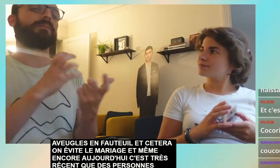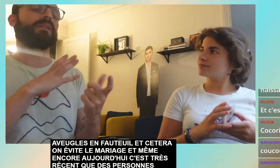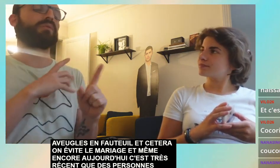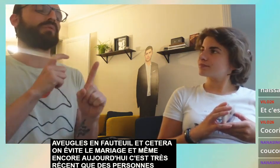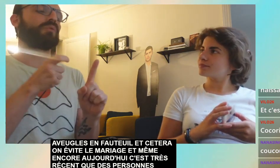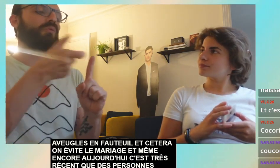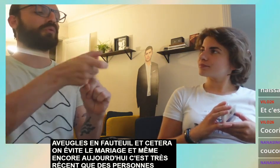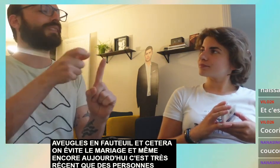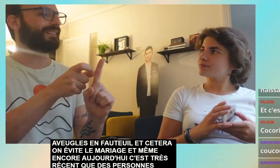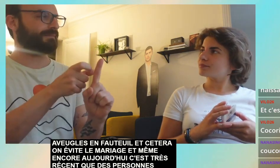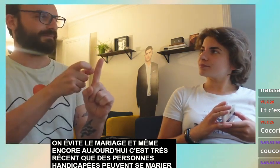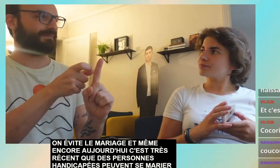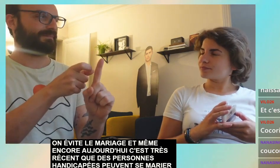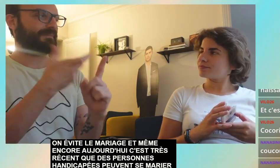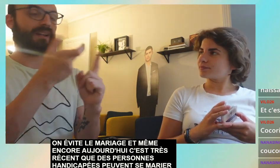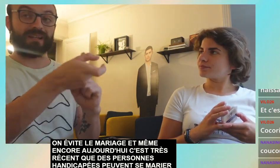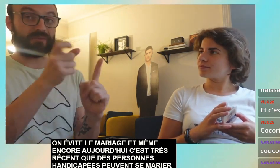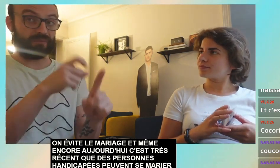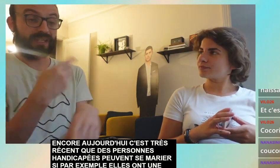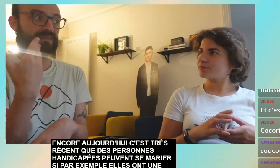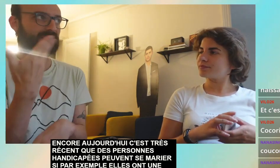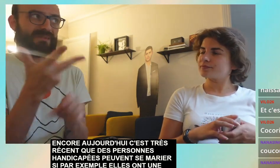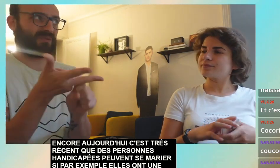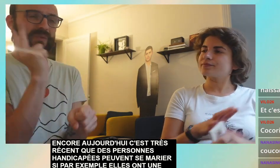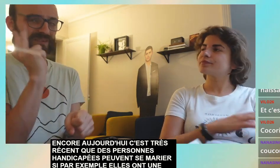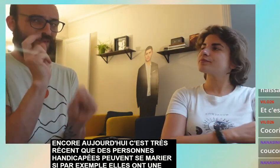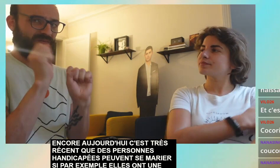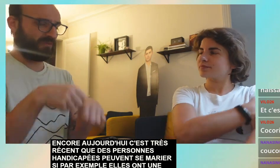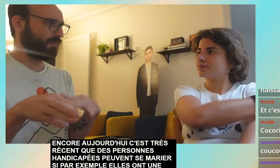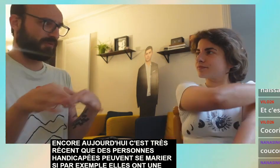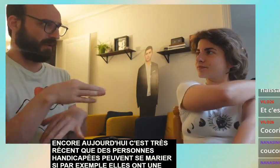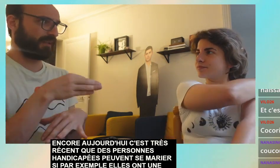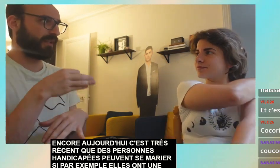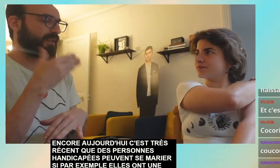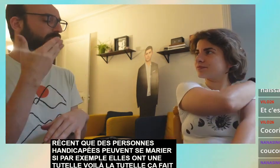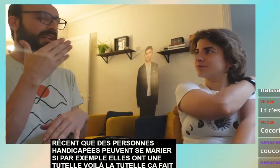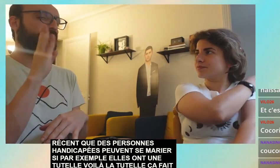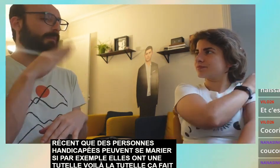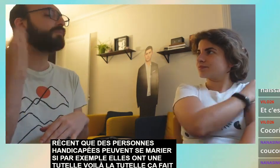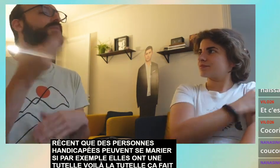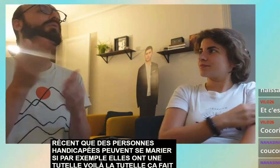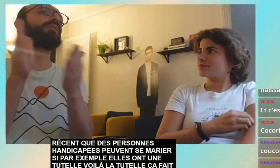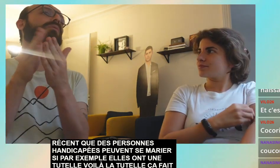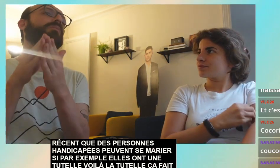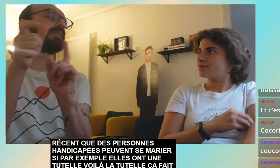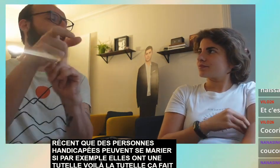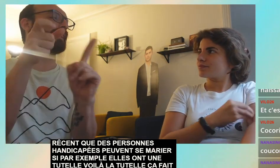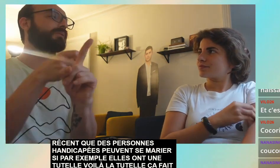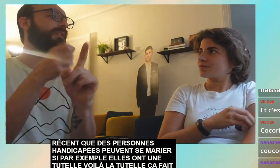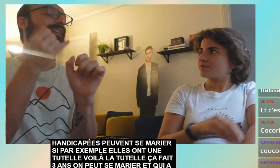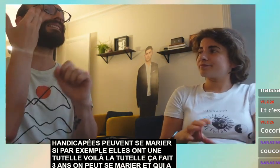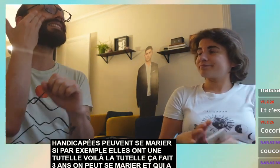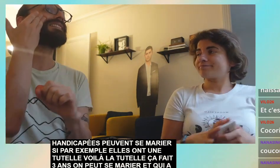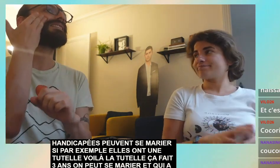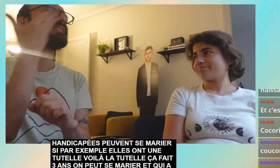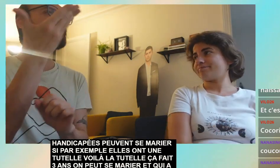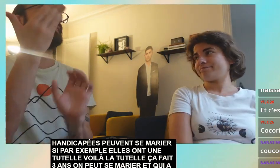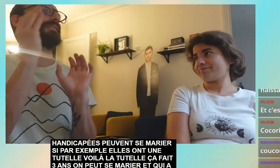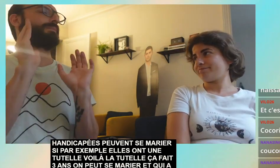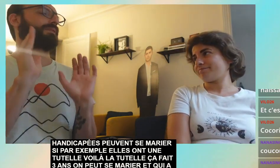elles ont une tutelle. Voilà, la tutelle, ça fait 3 ans qu'on peut se marier et qu'il n'y a plus besoin de demander à la tutelle si c'est